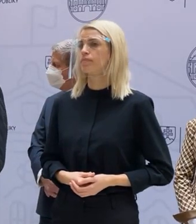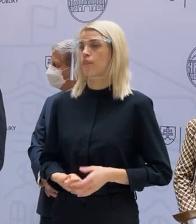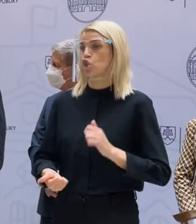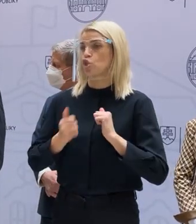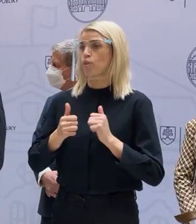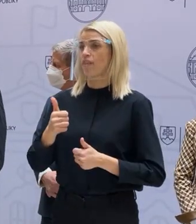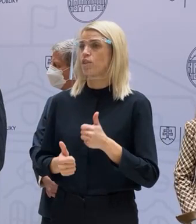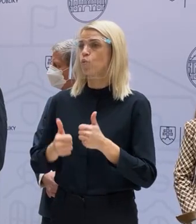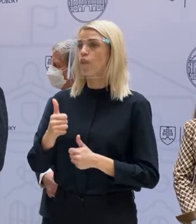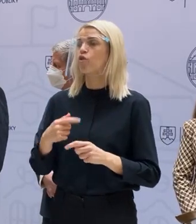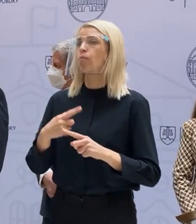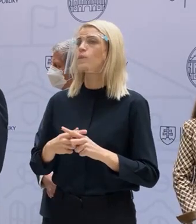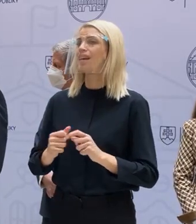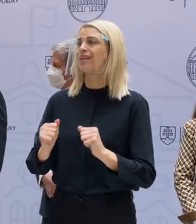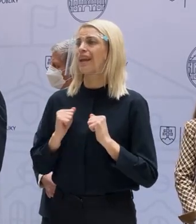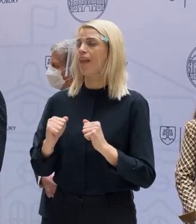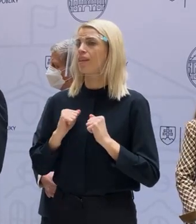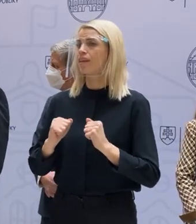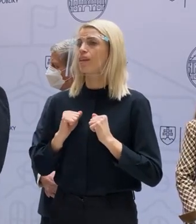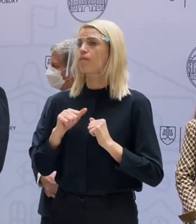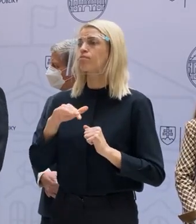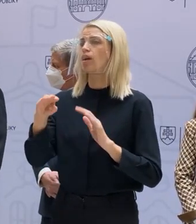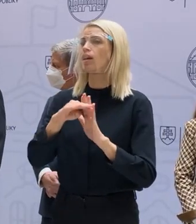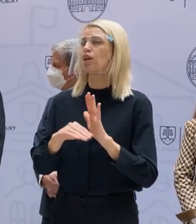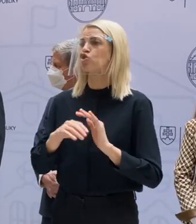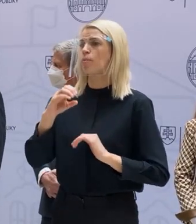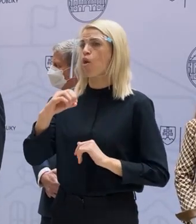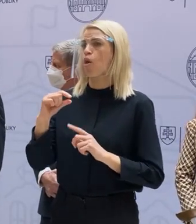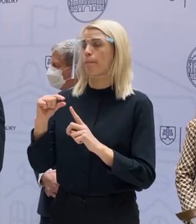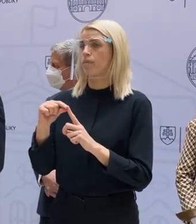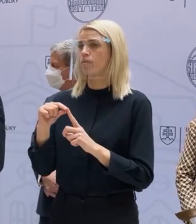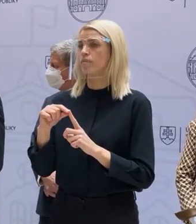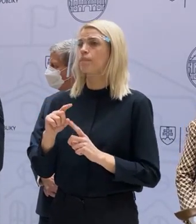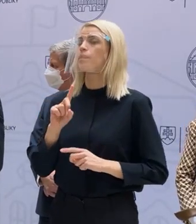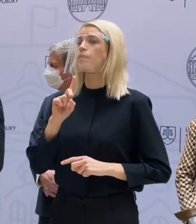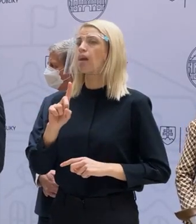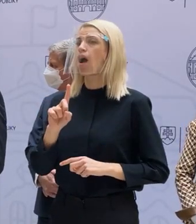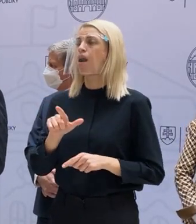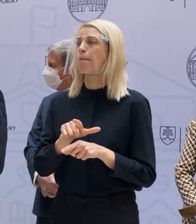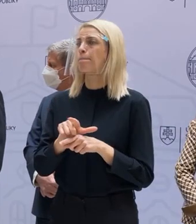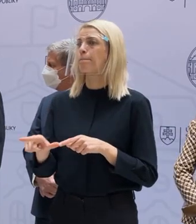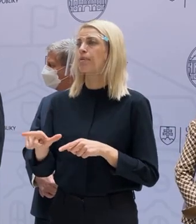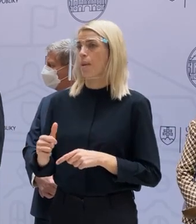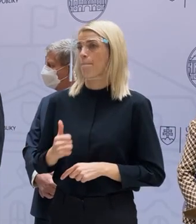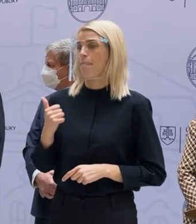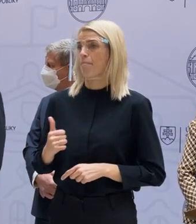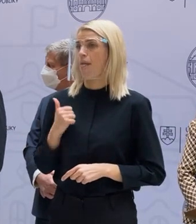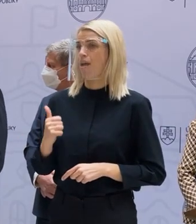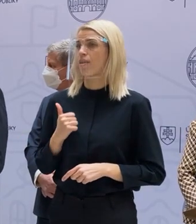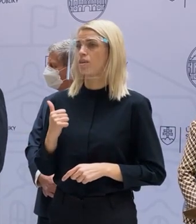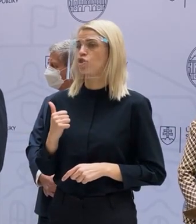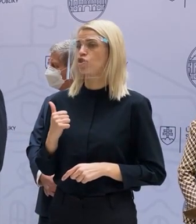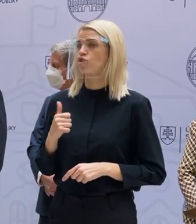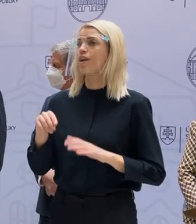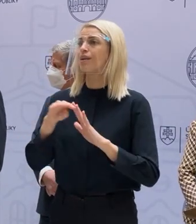Športové súťaže a tréningy sú v režime OP, avšak pre mládež sú